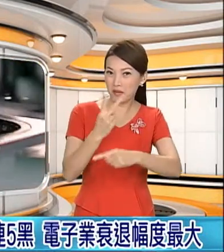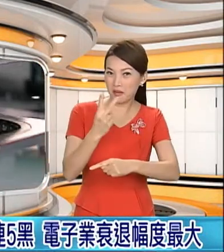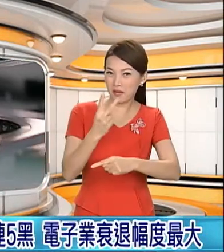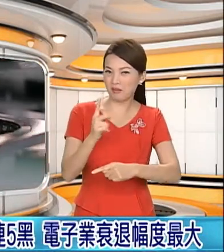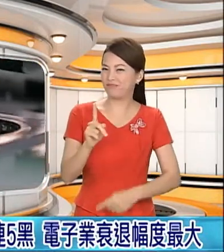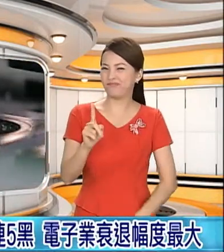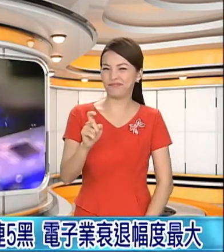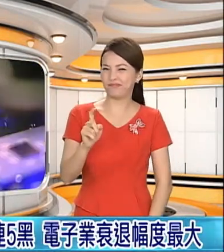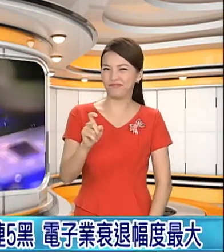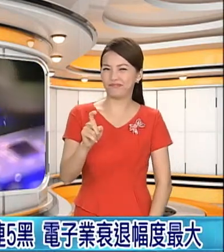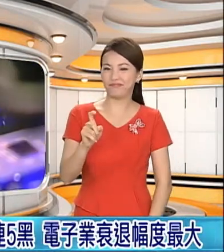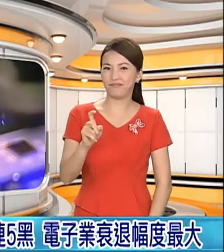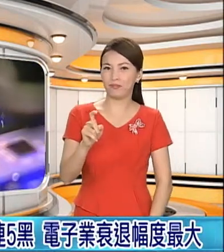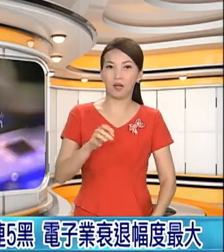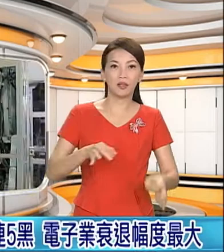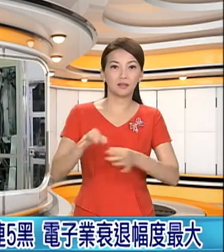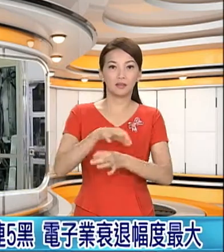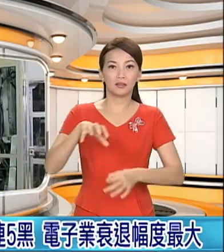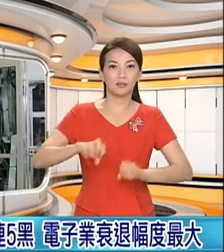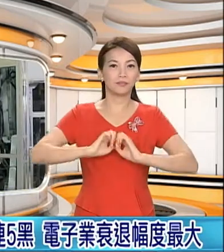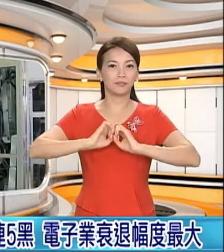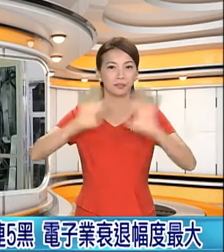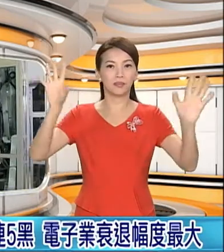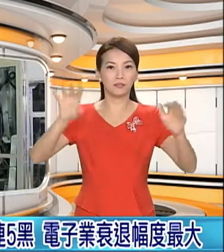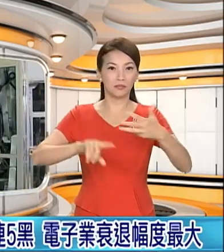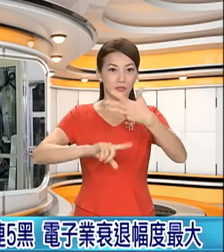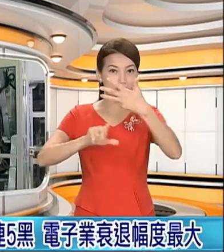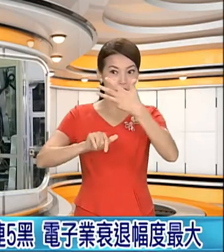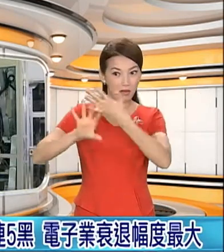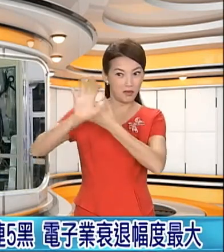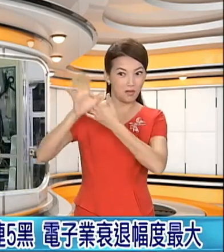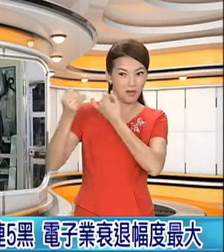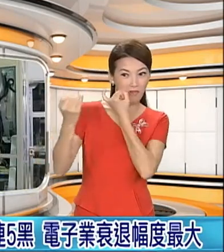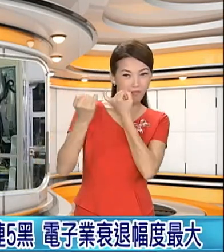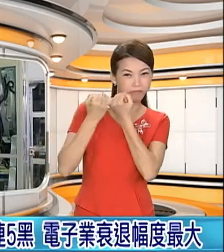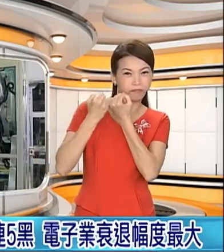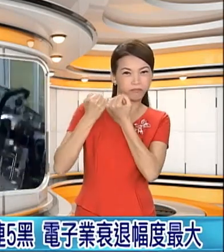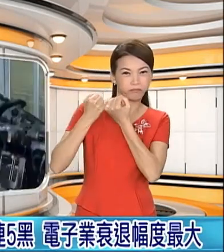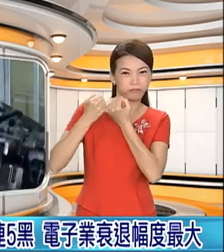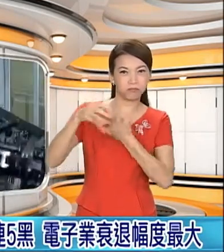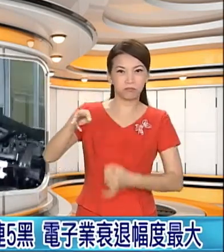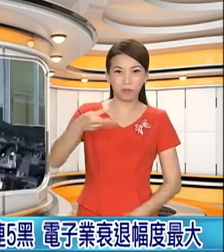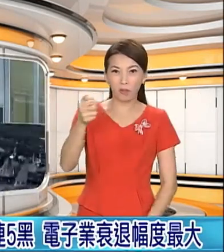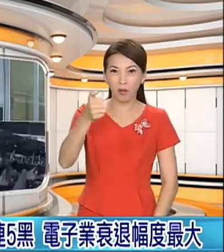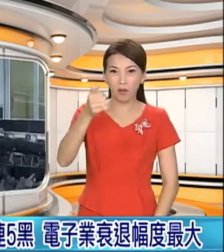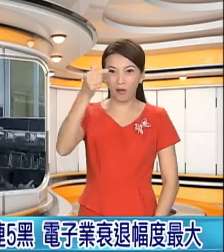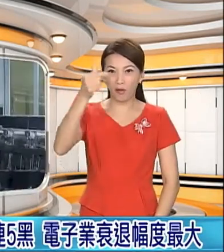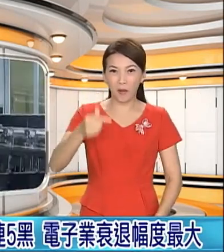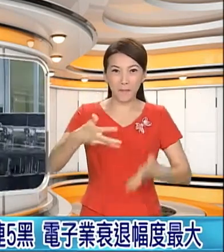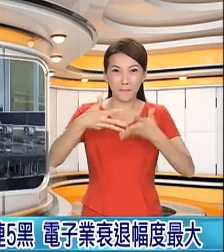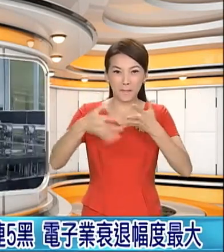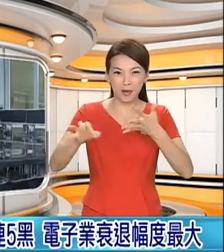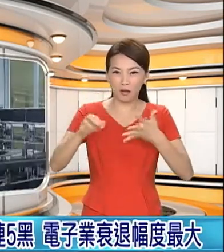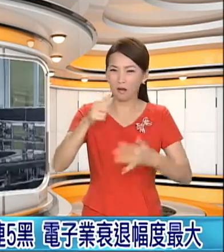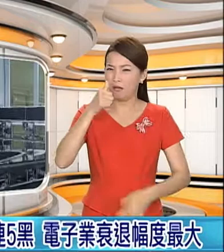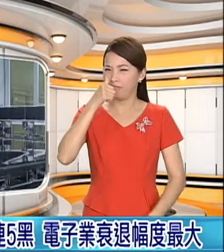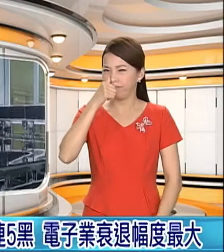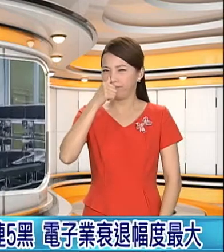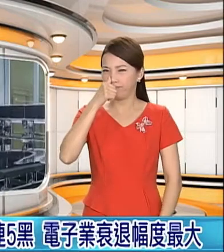布八月外销订单金额情况也不乐观，只有350亿美金，年增率和